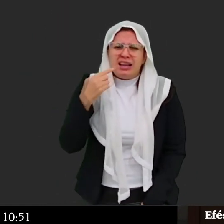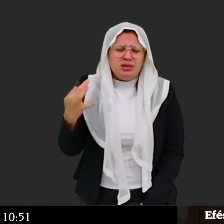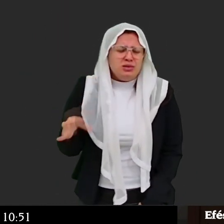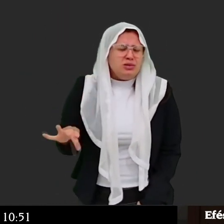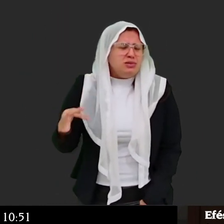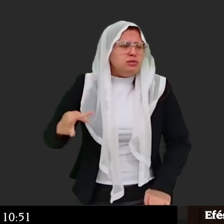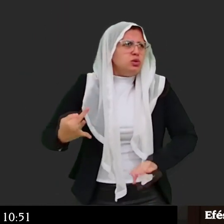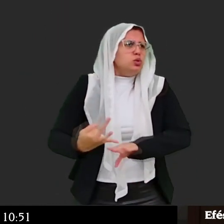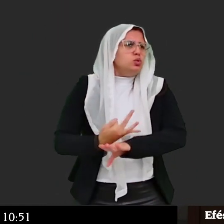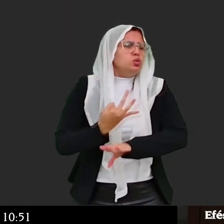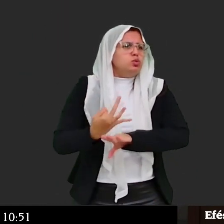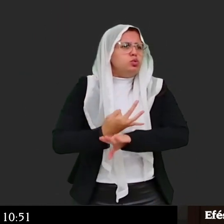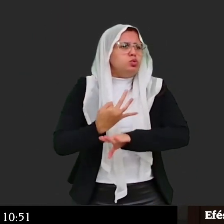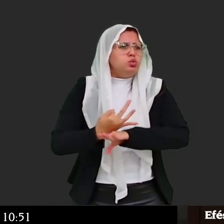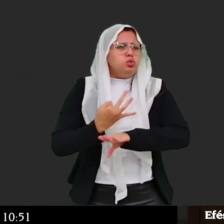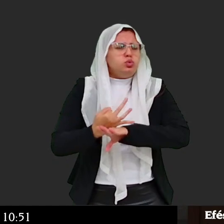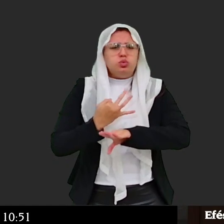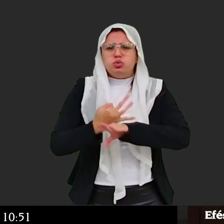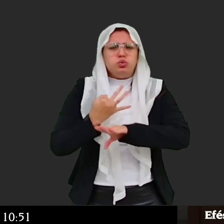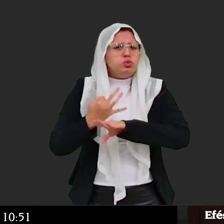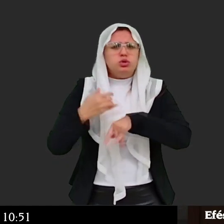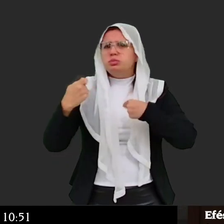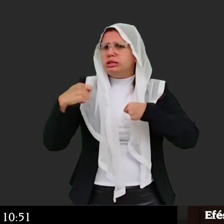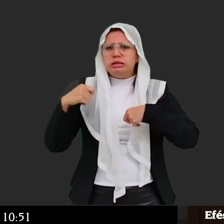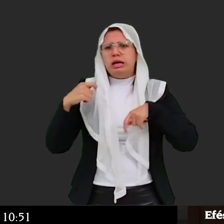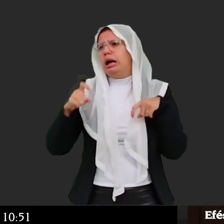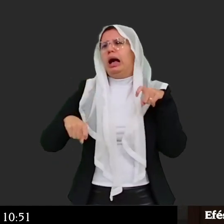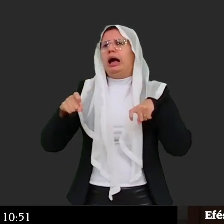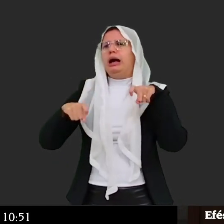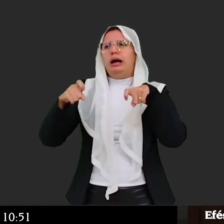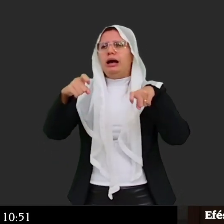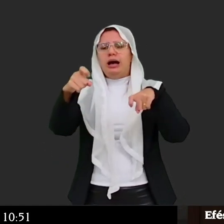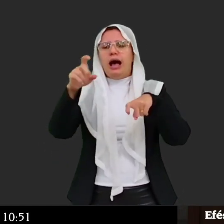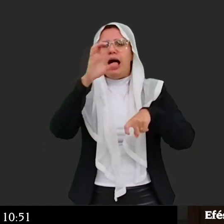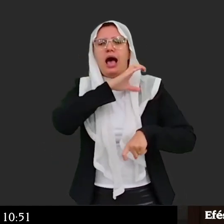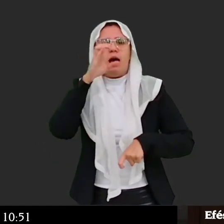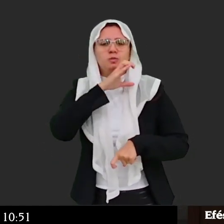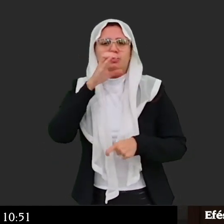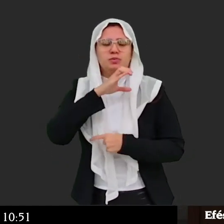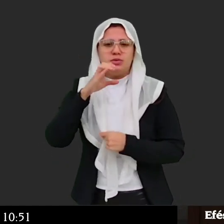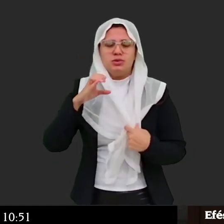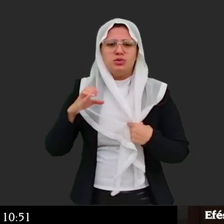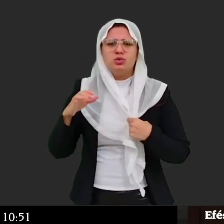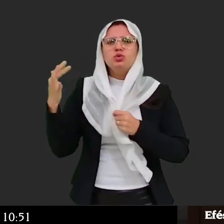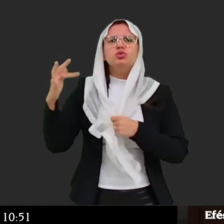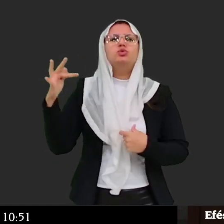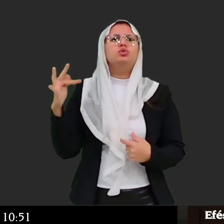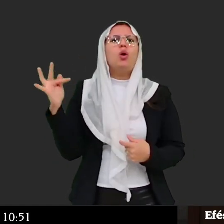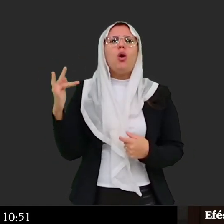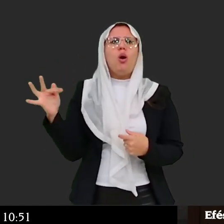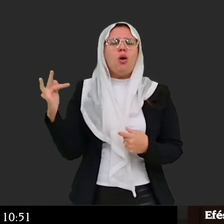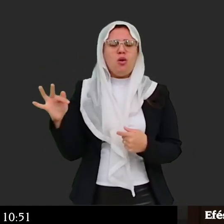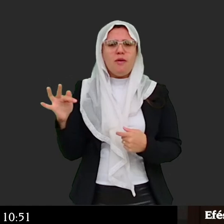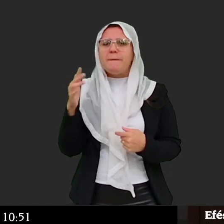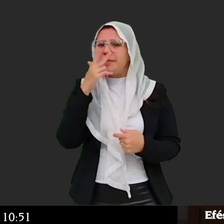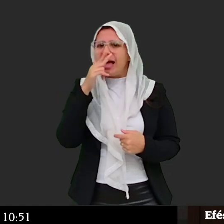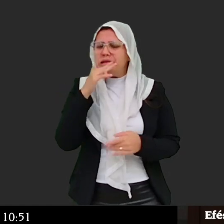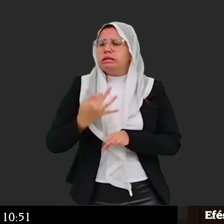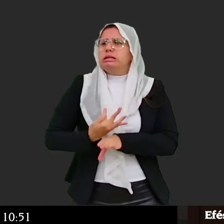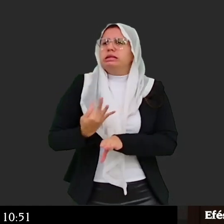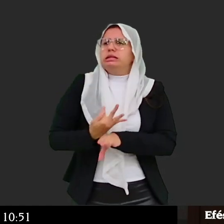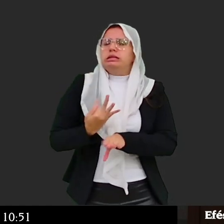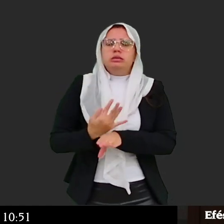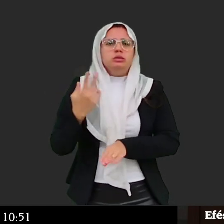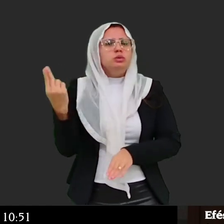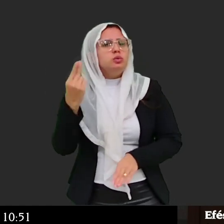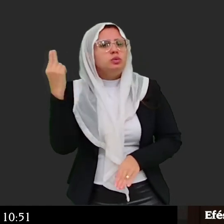pessoa não aguenta, sai correndo, precisa resolver o problema, porque estou sentindo uma dor que eu não consigo viver assim.